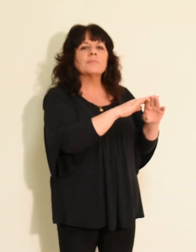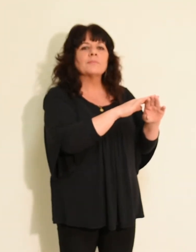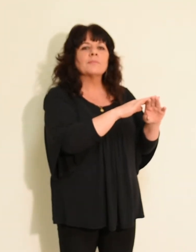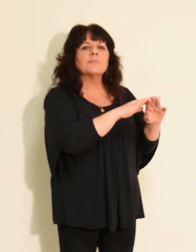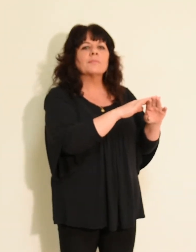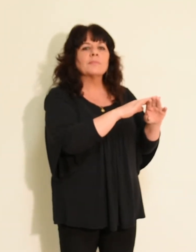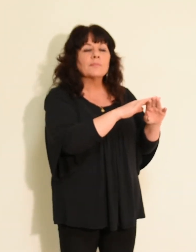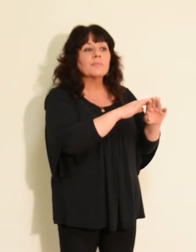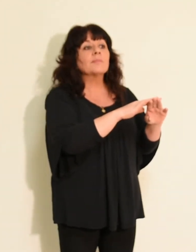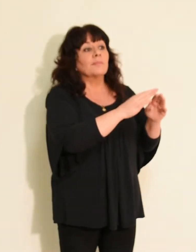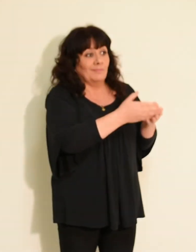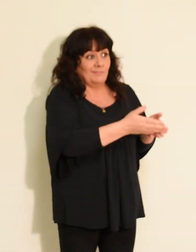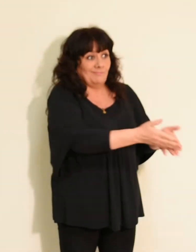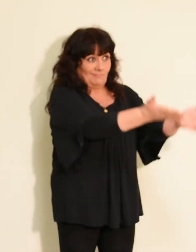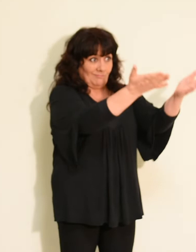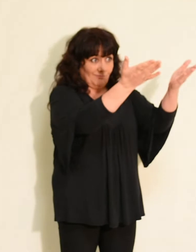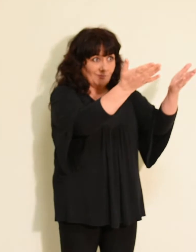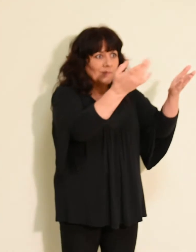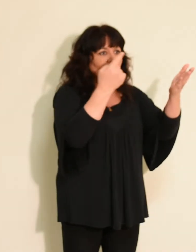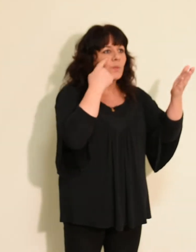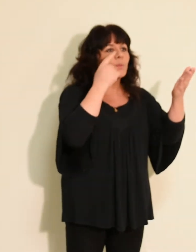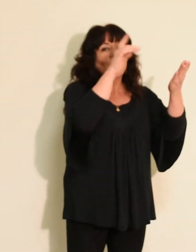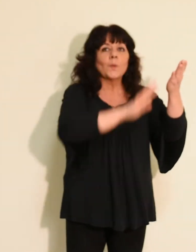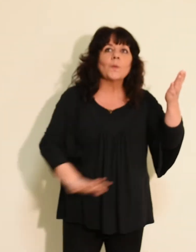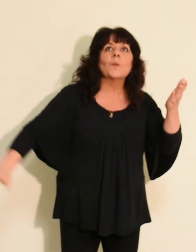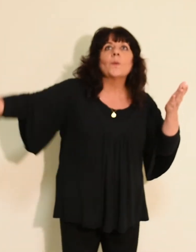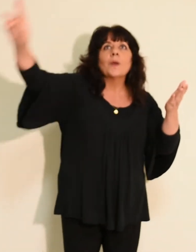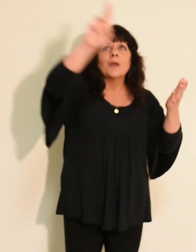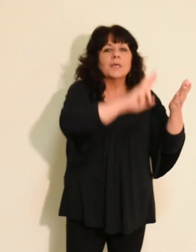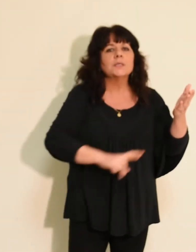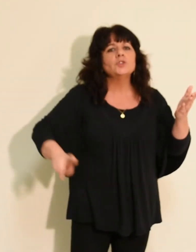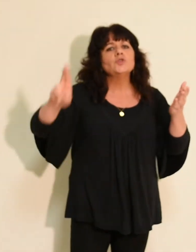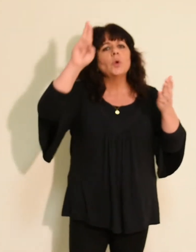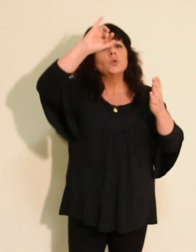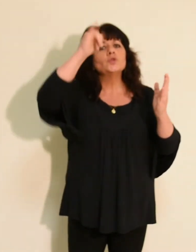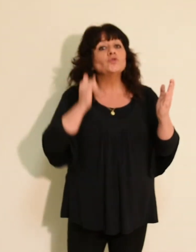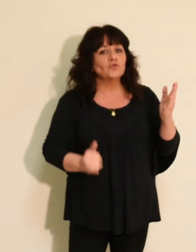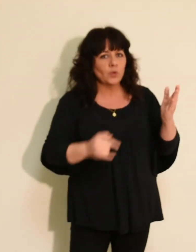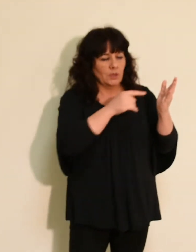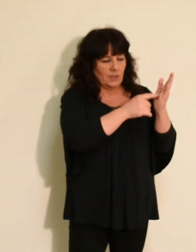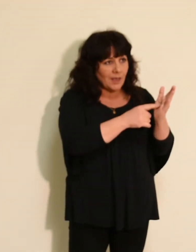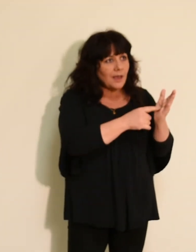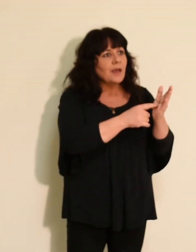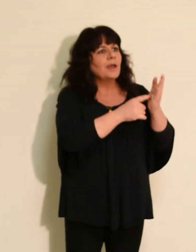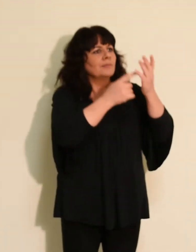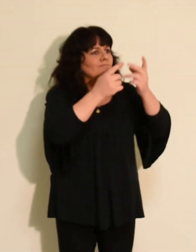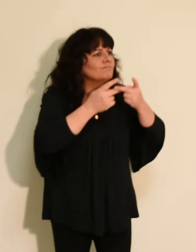Il parcourut toute la région du Jourdain en proclamant un baptême de conversion pour le pardon des